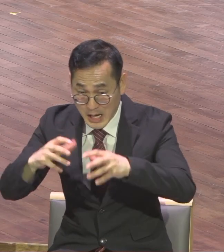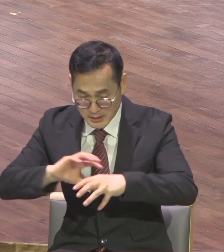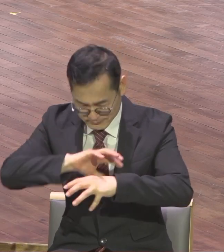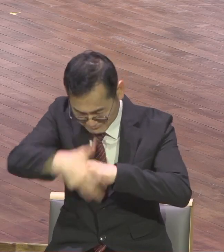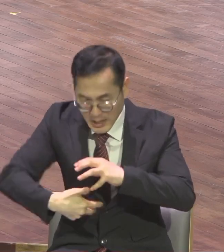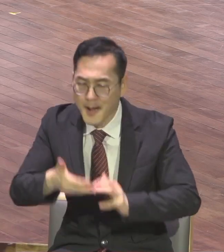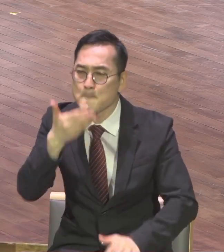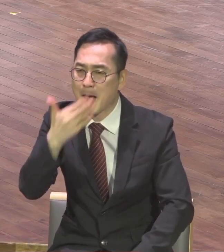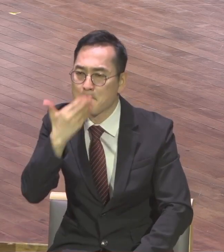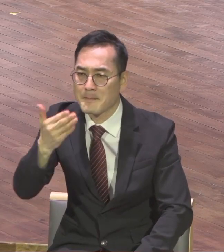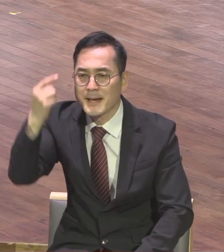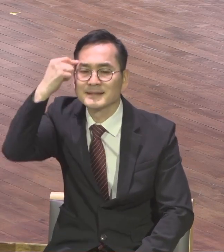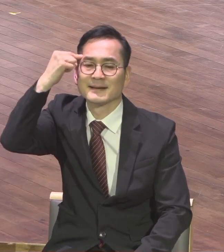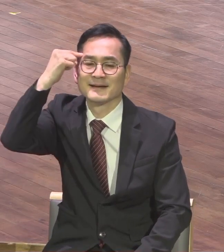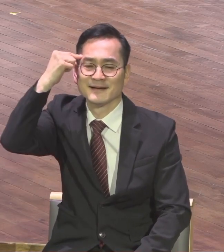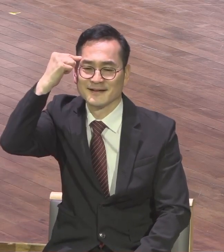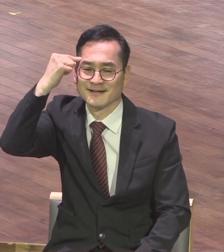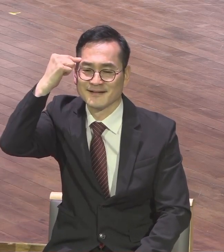소통이 되고 있잖아요.